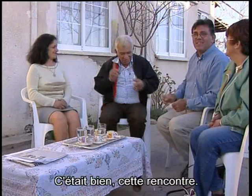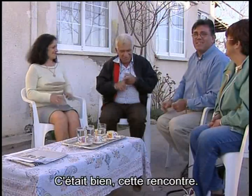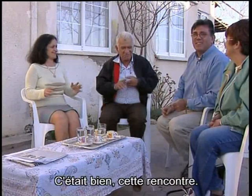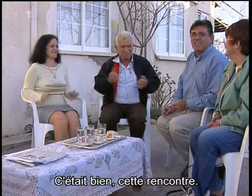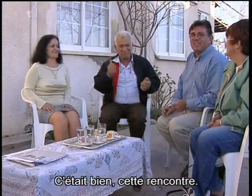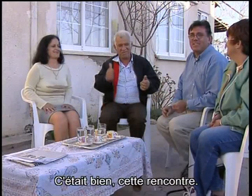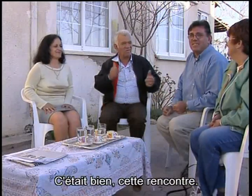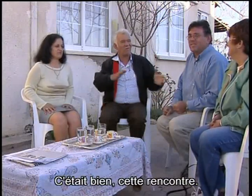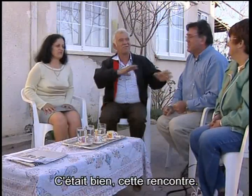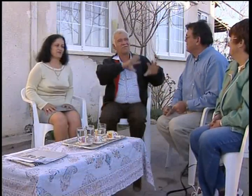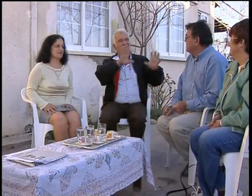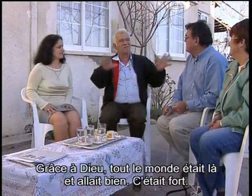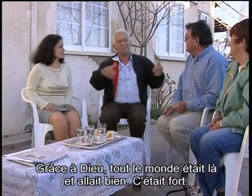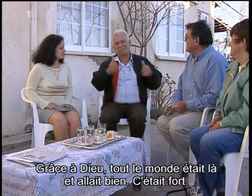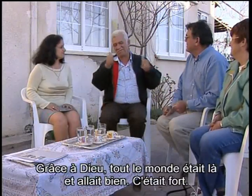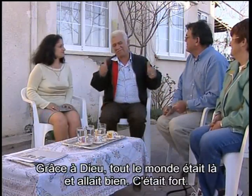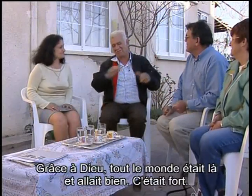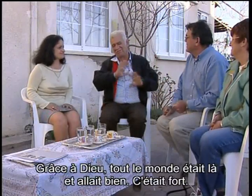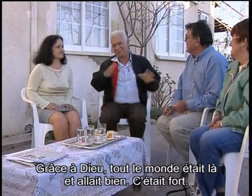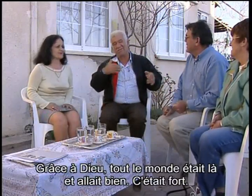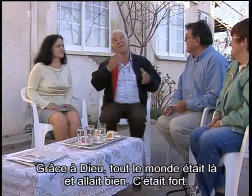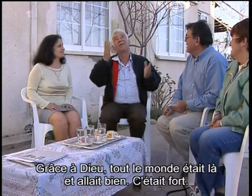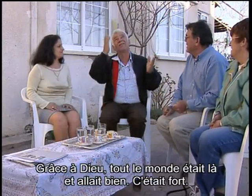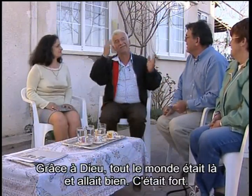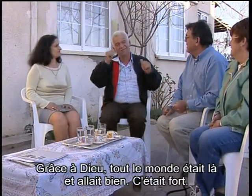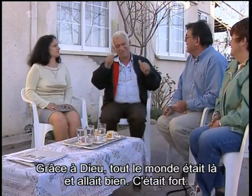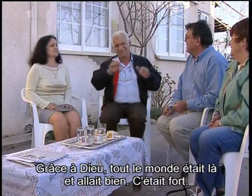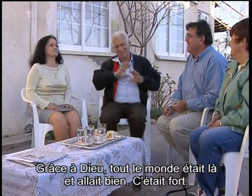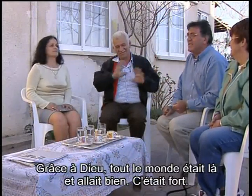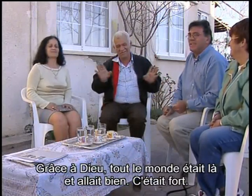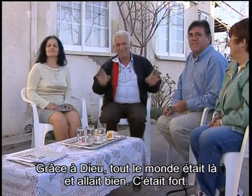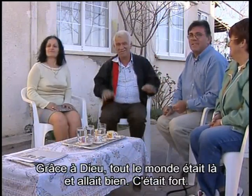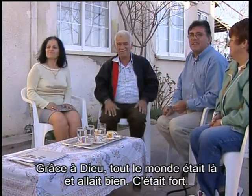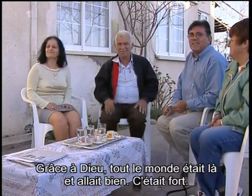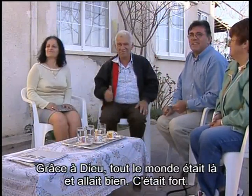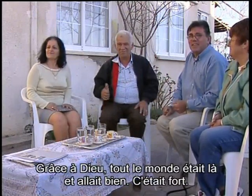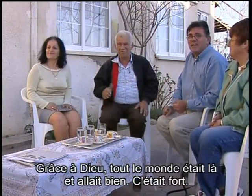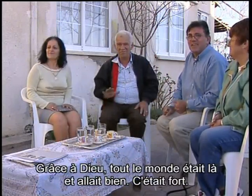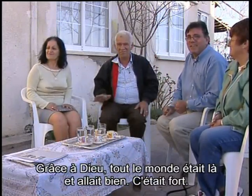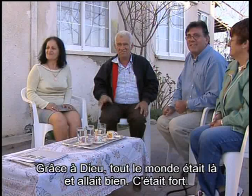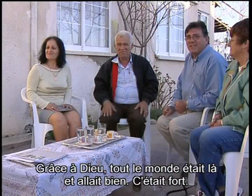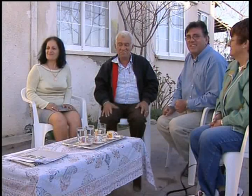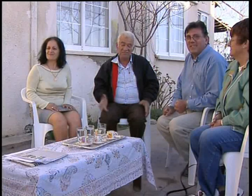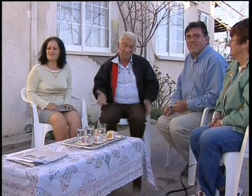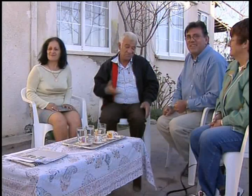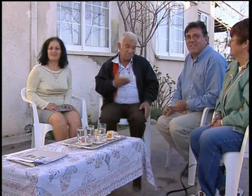c'était bien cette rencontre. Grâce à Dieu, tout le monde était là et allait bien. C'était fort.